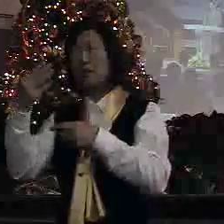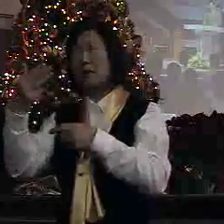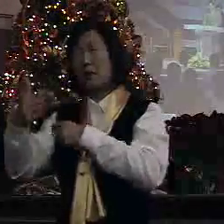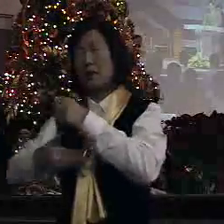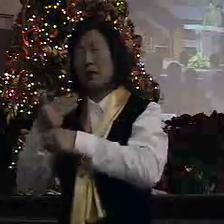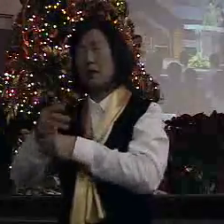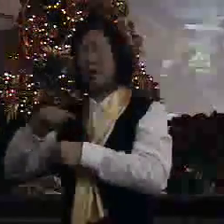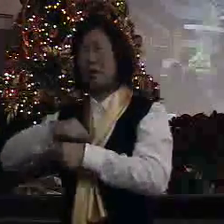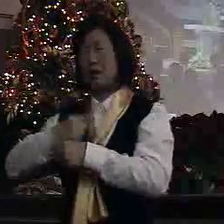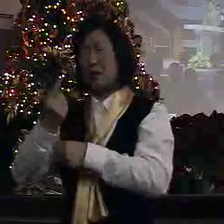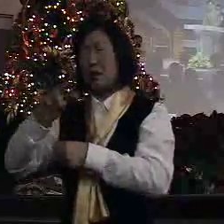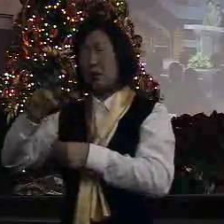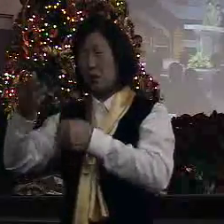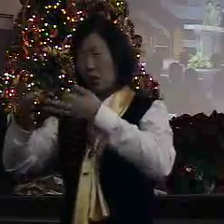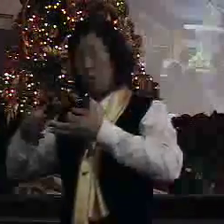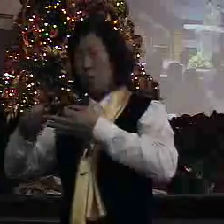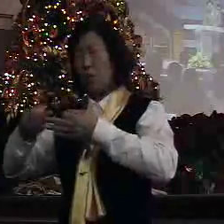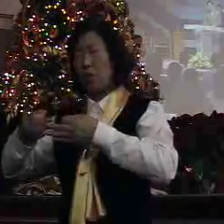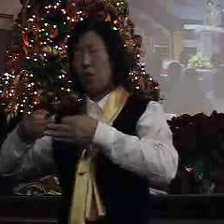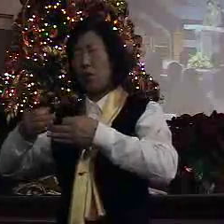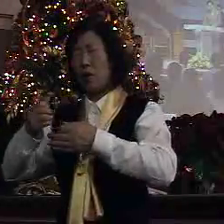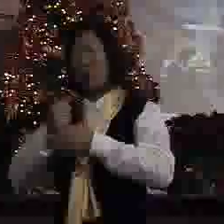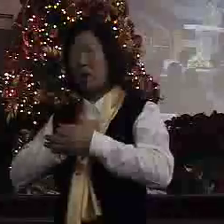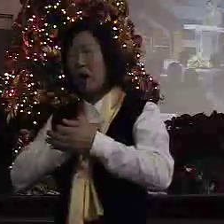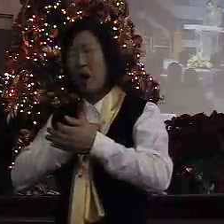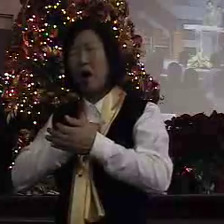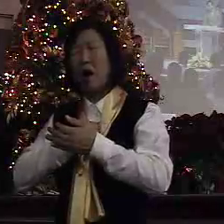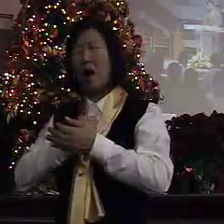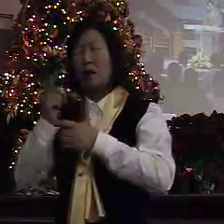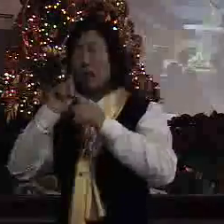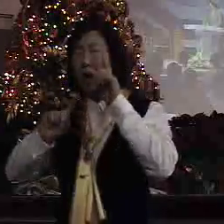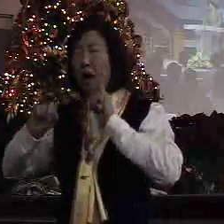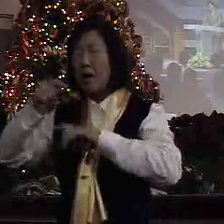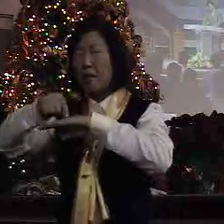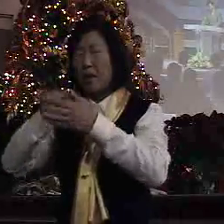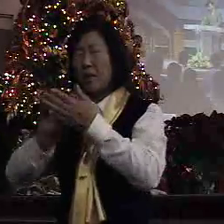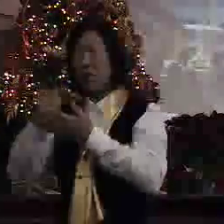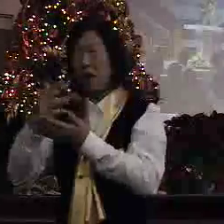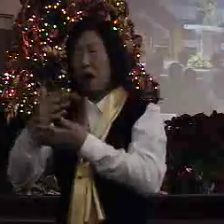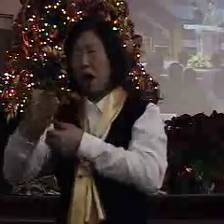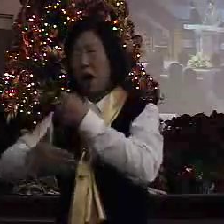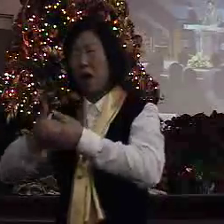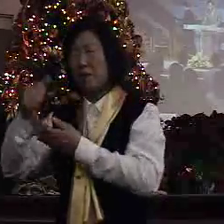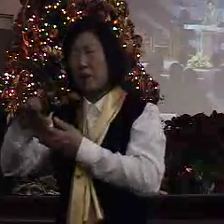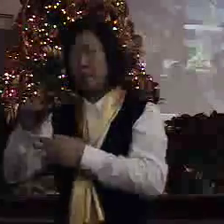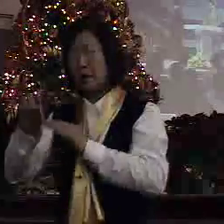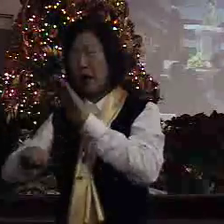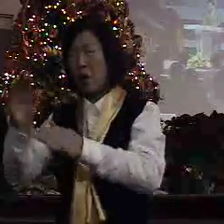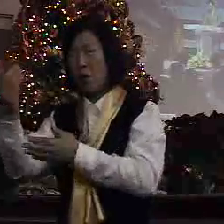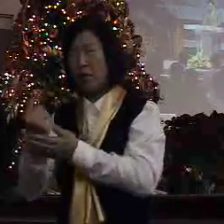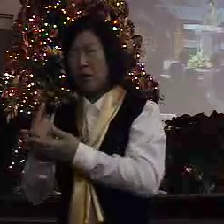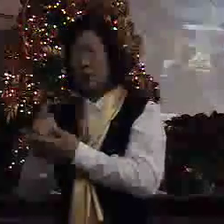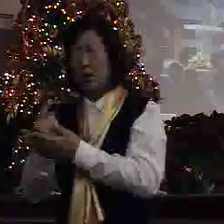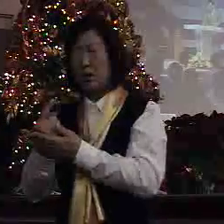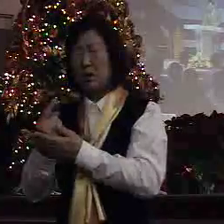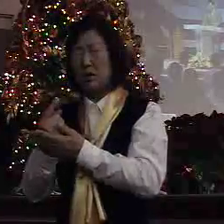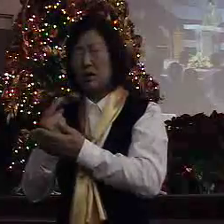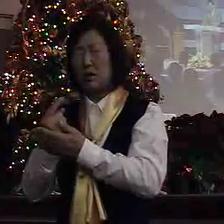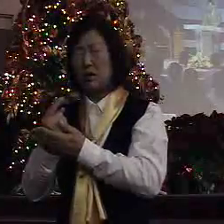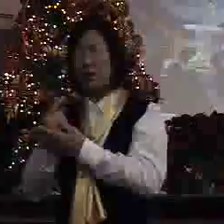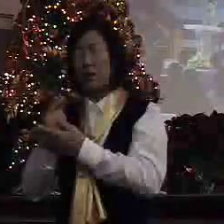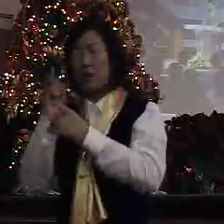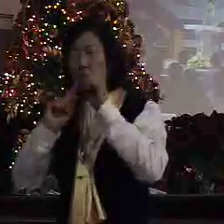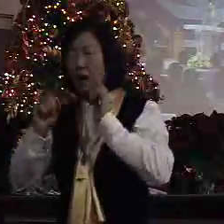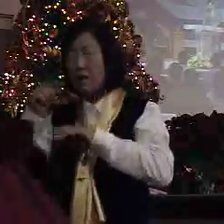자신들을 돌아보며 애통하는 마음으로, 상한 마음으로 하나님께 나옵니다. 우리 속에 사랑받을 만한 것이 조금도